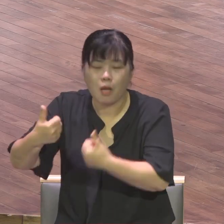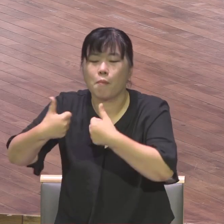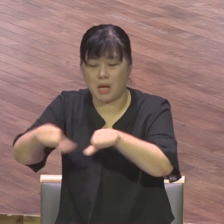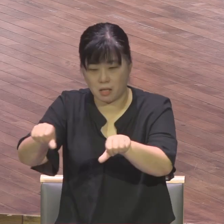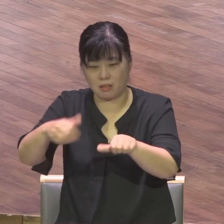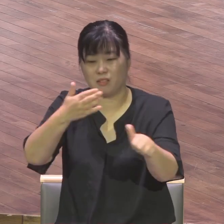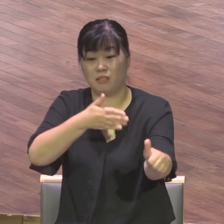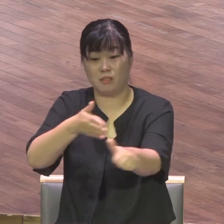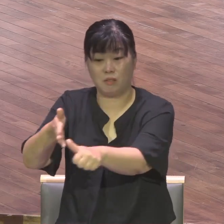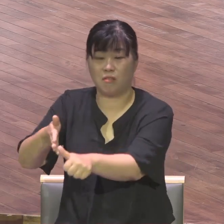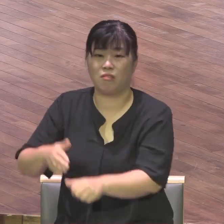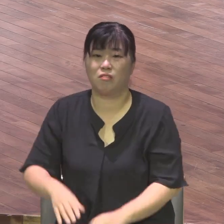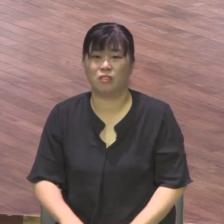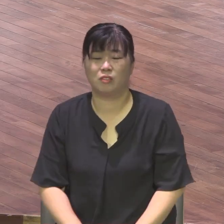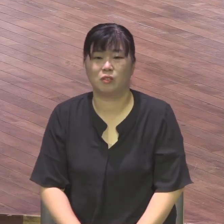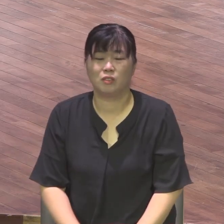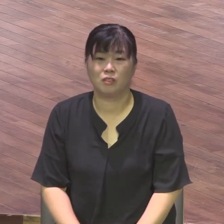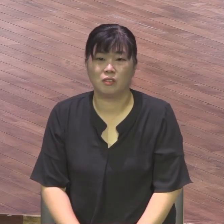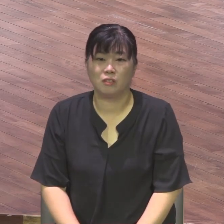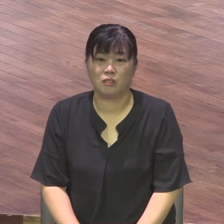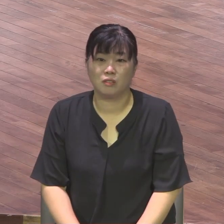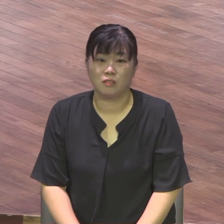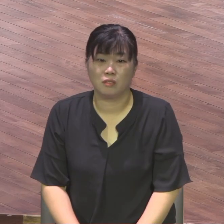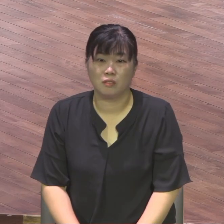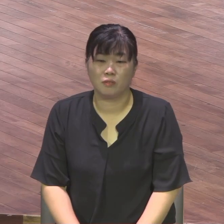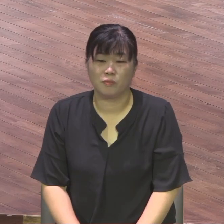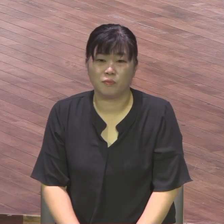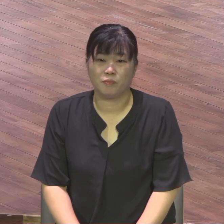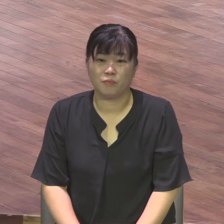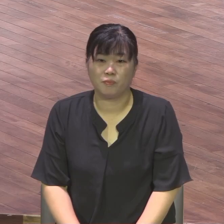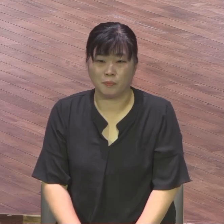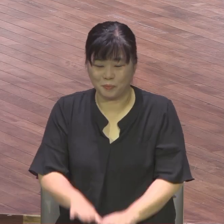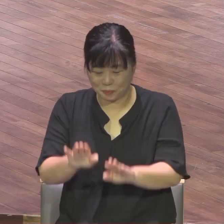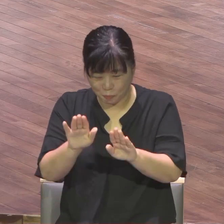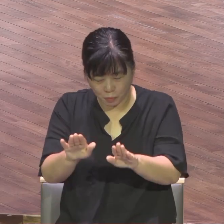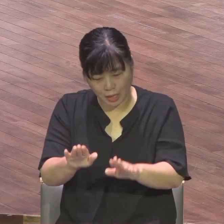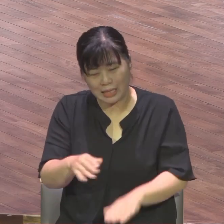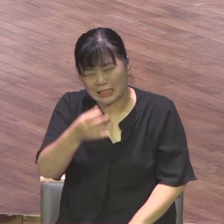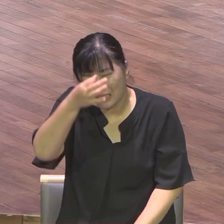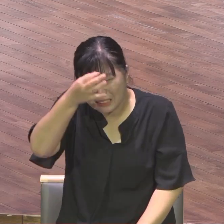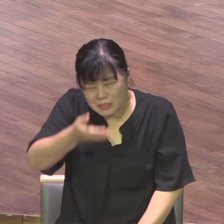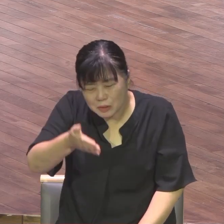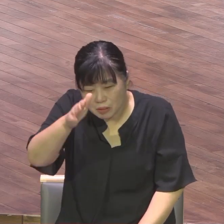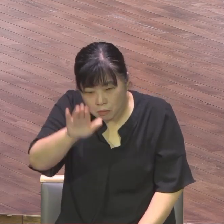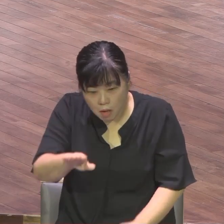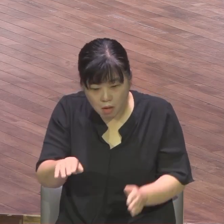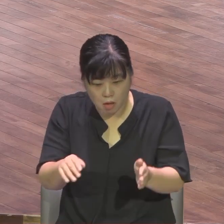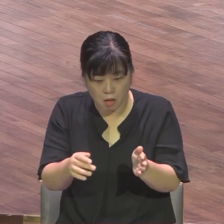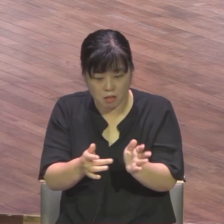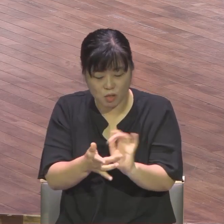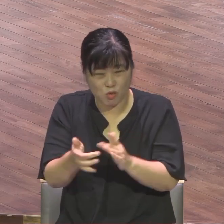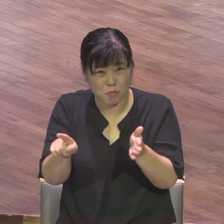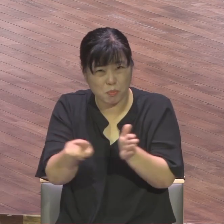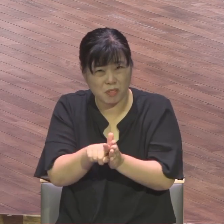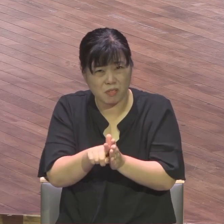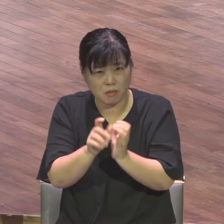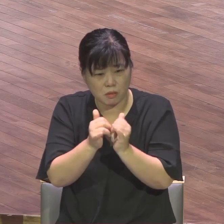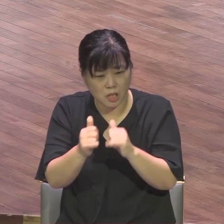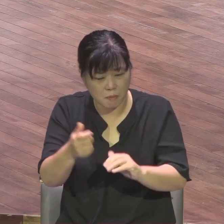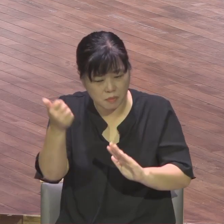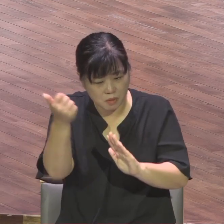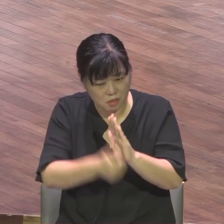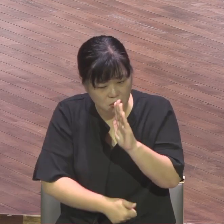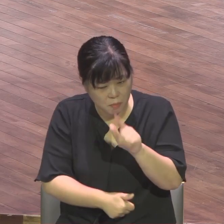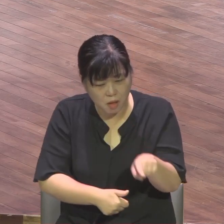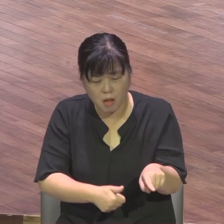기독교인들은 왜 세상에 실패한 줄 아세요? 왜 대부분이 다 실패합니까? 왜 가난합니까? 세상